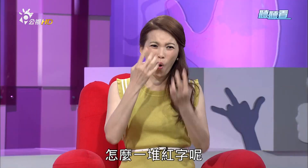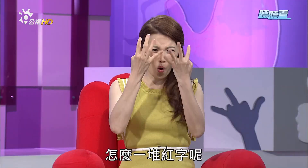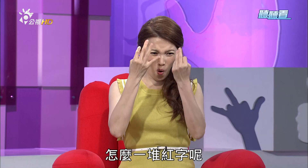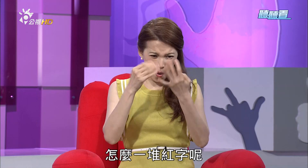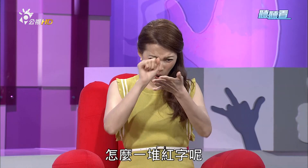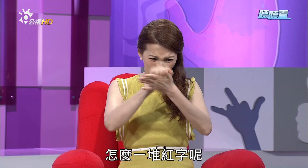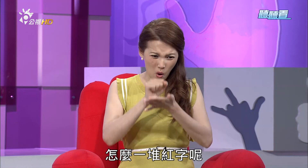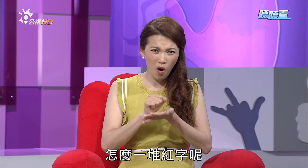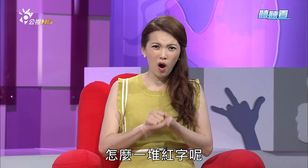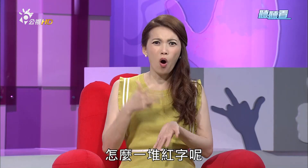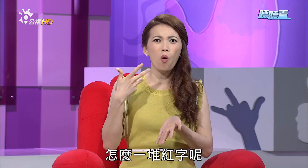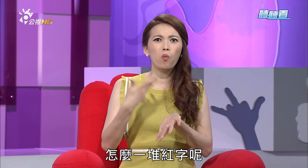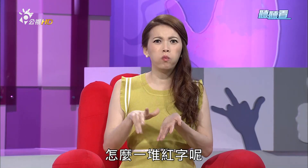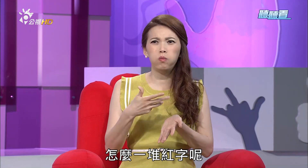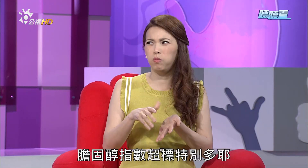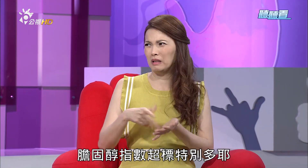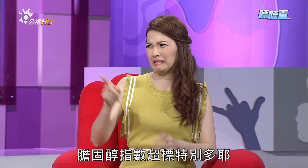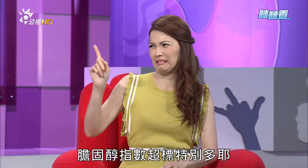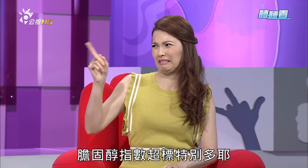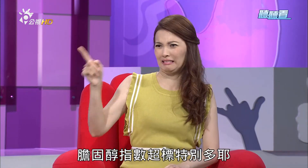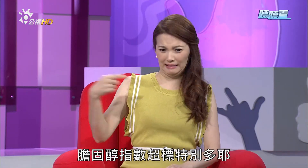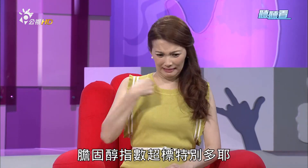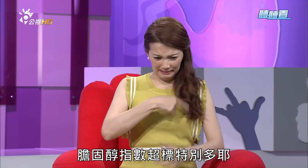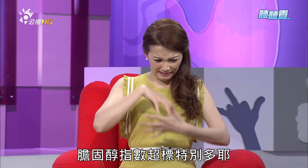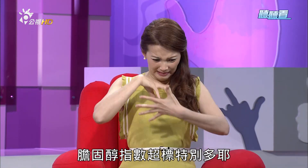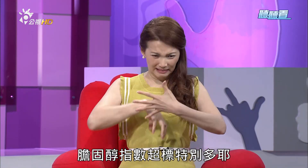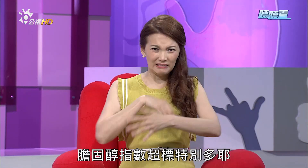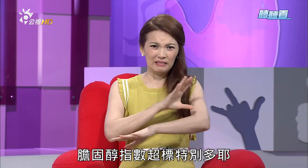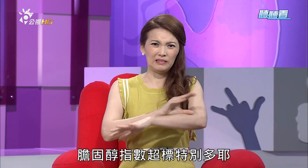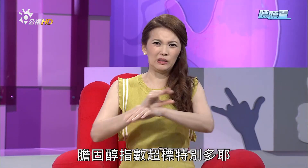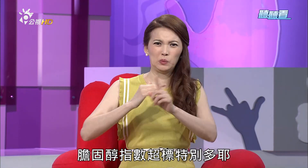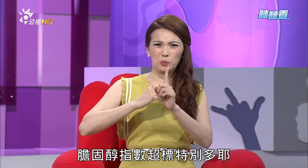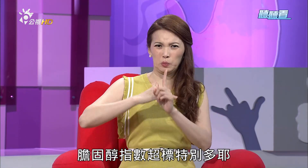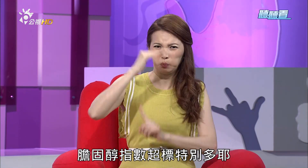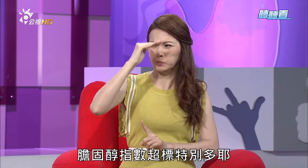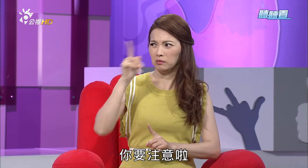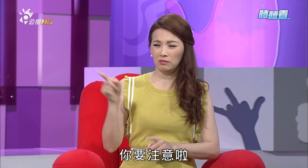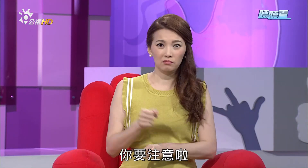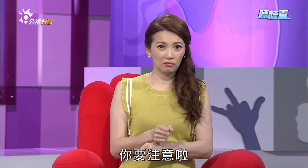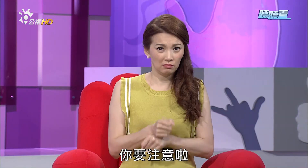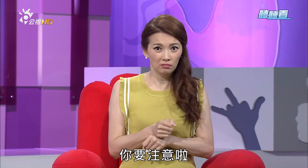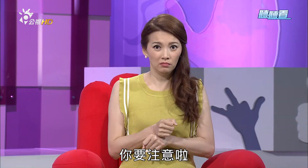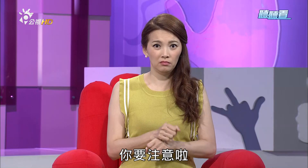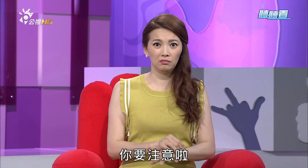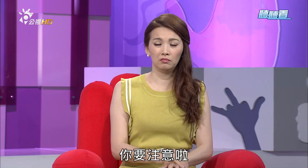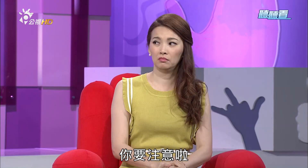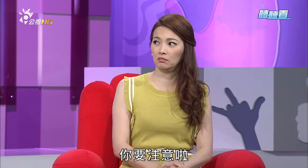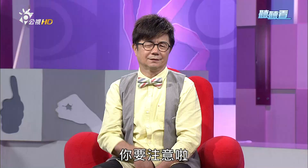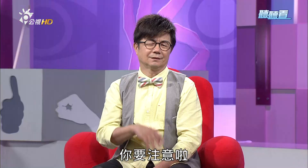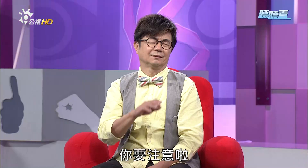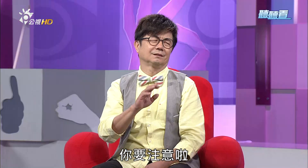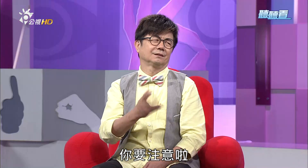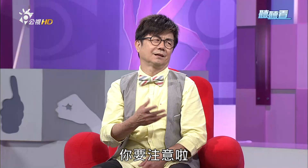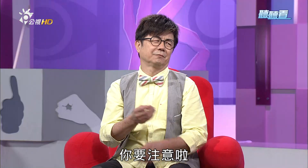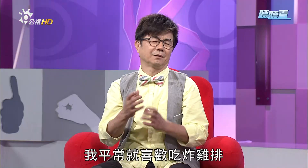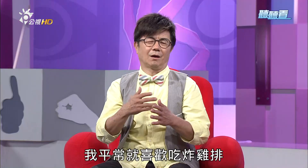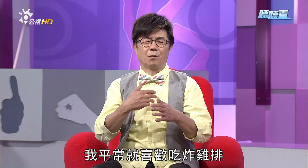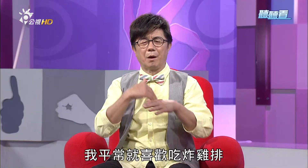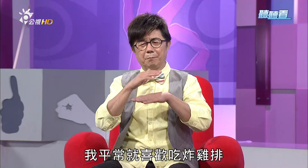怎么一堆红字呢？胆固醇指数超标特别多，哎，你要注意啦。 我啊，